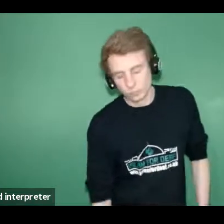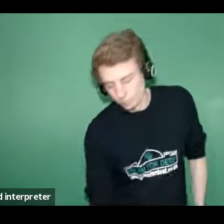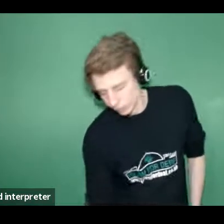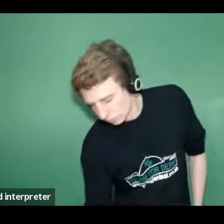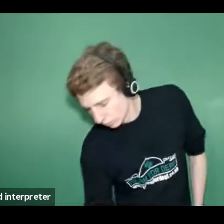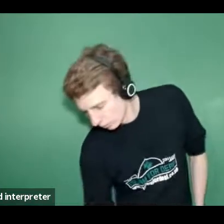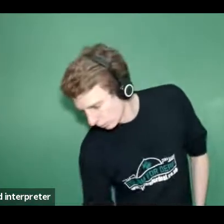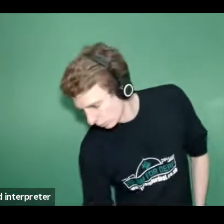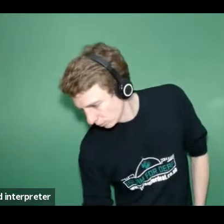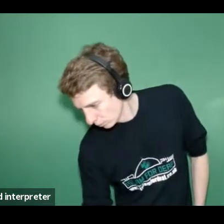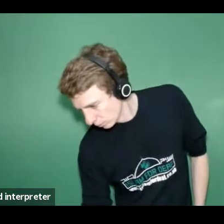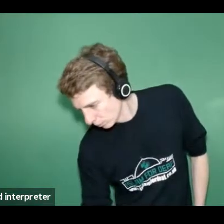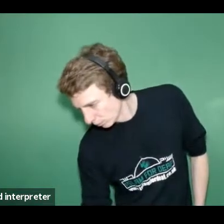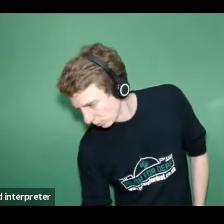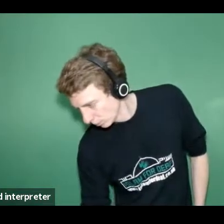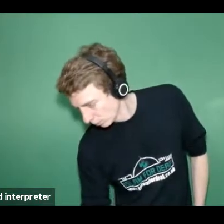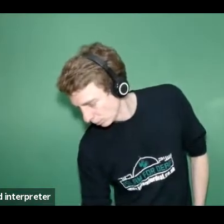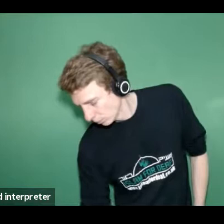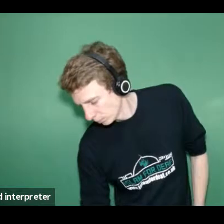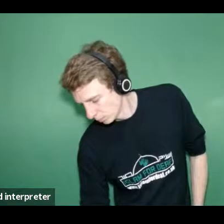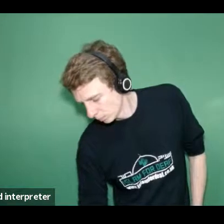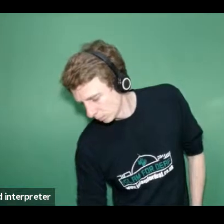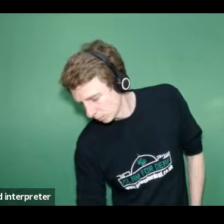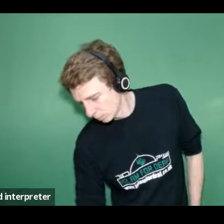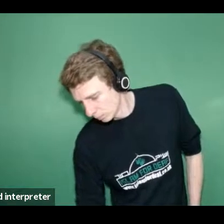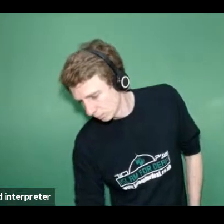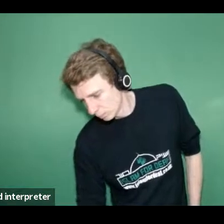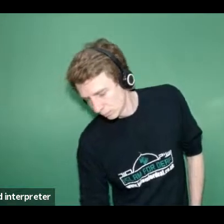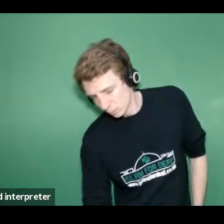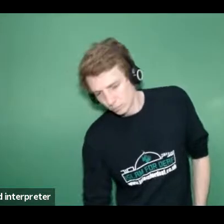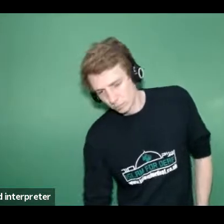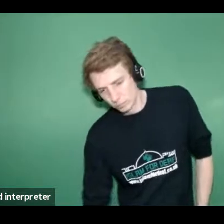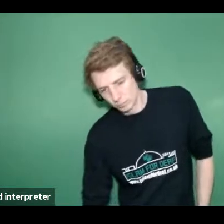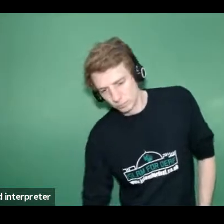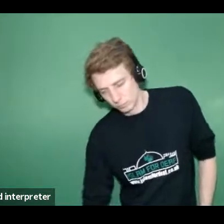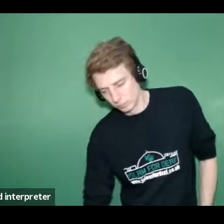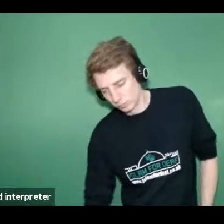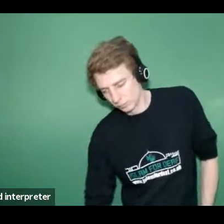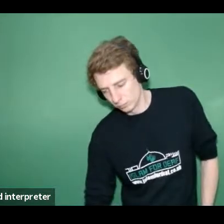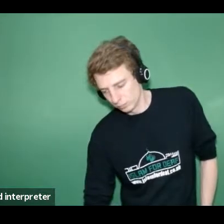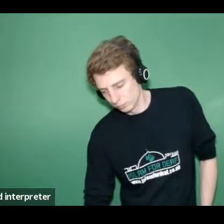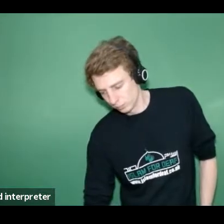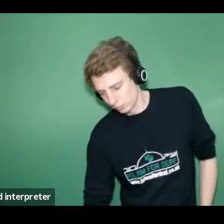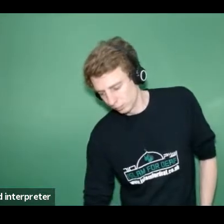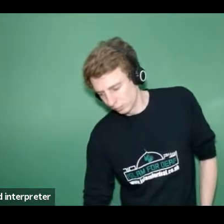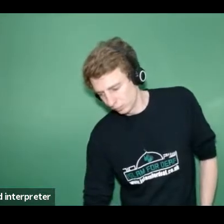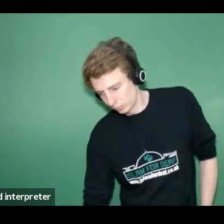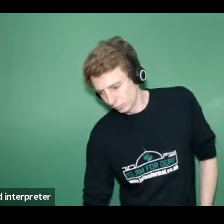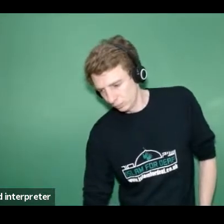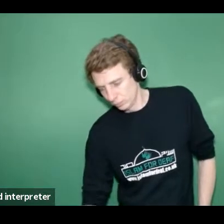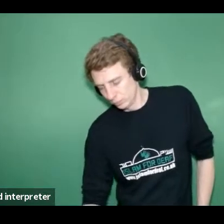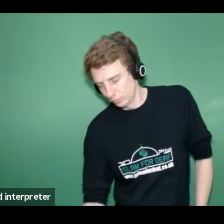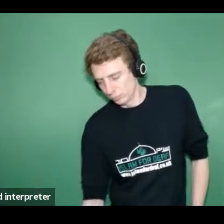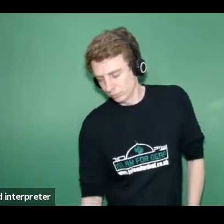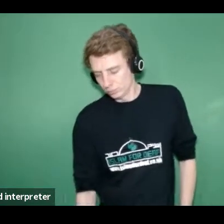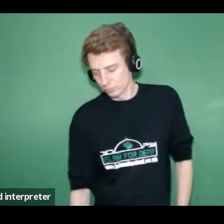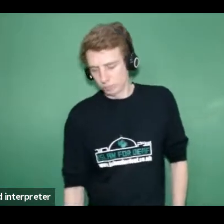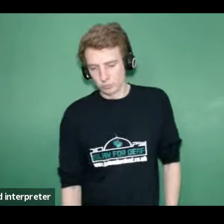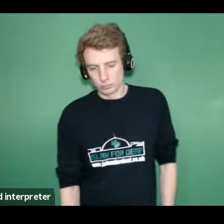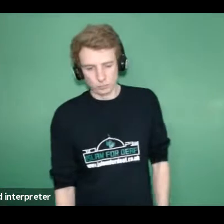ولعبنا وغفلنا فإن النتيجة أننا نشقى أبدا ونصلى